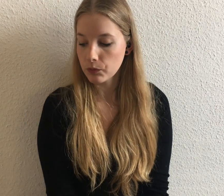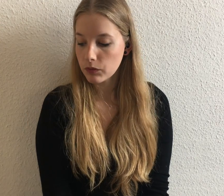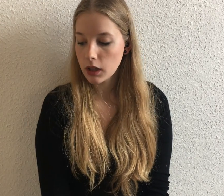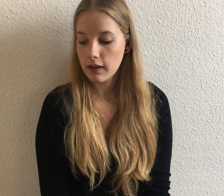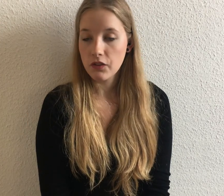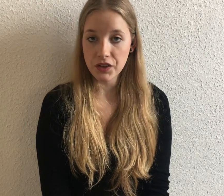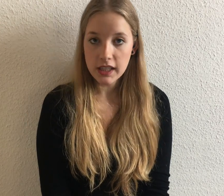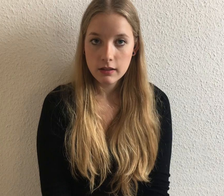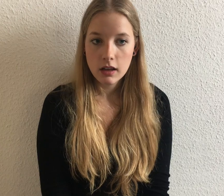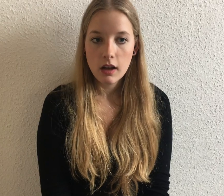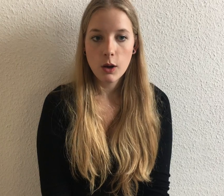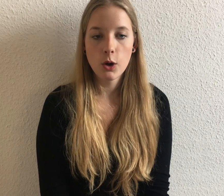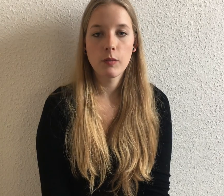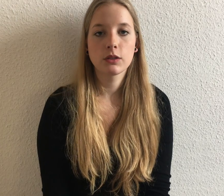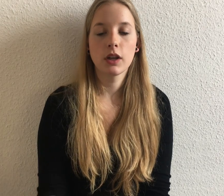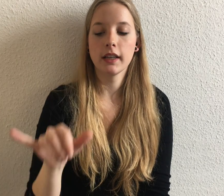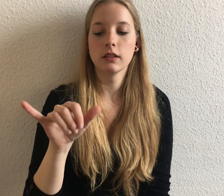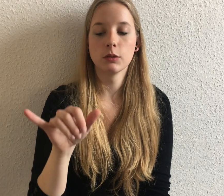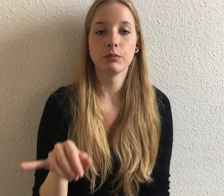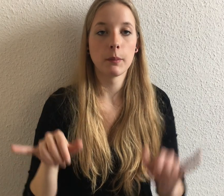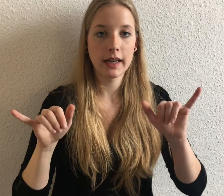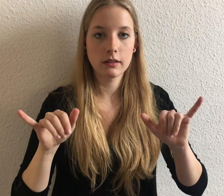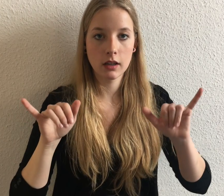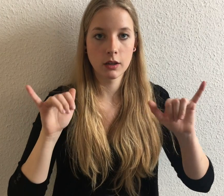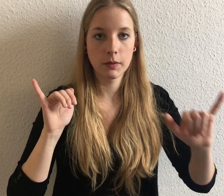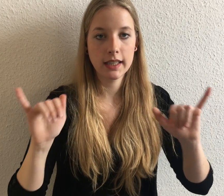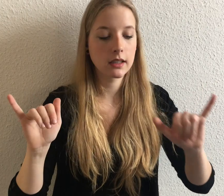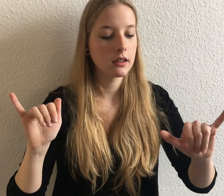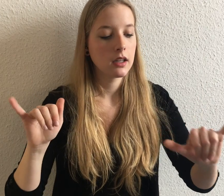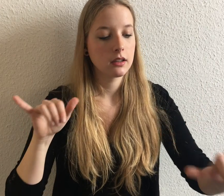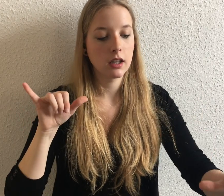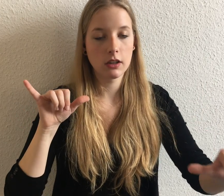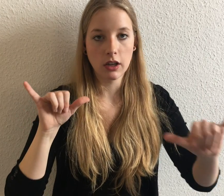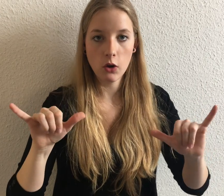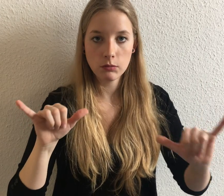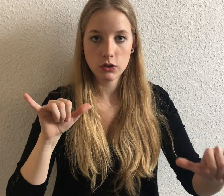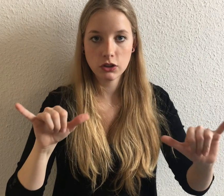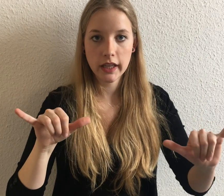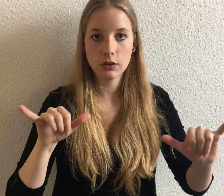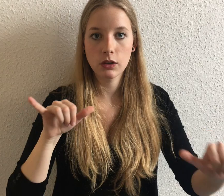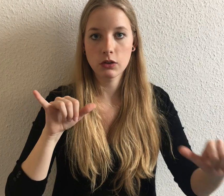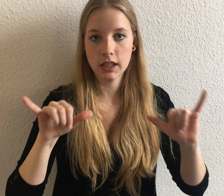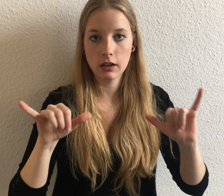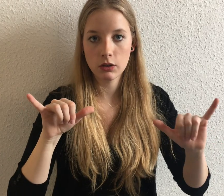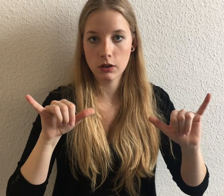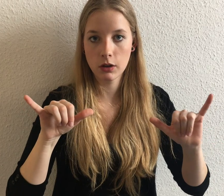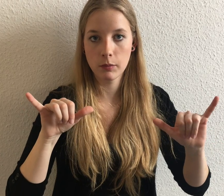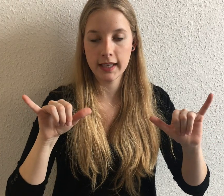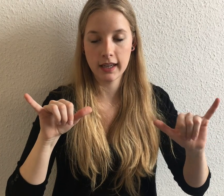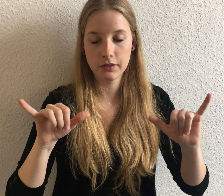Wie? Hast du einen, bei beiden Händen den Daumen ausgestreckt und auch, beide kleinen